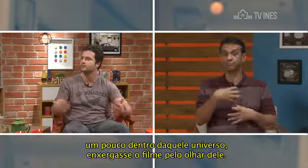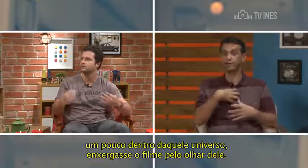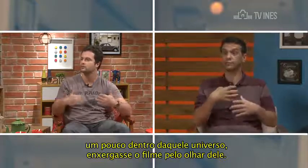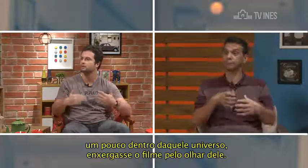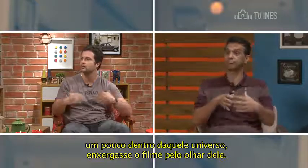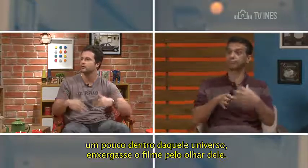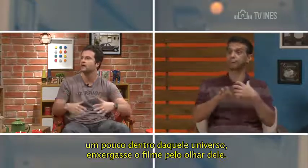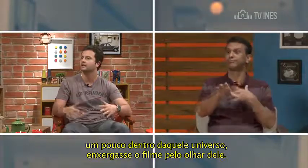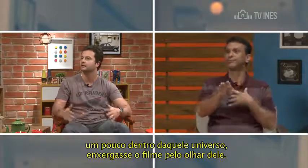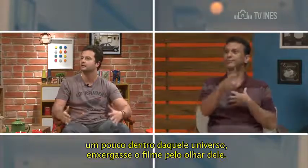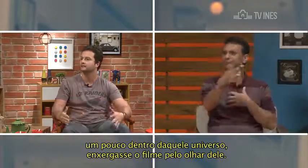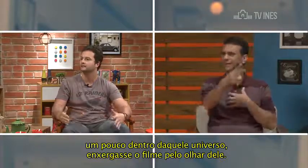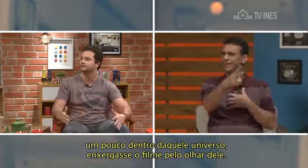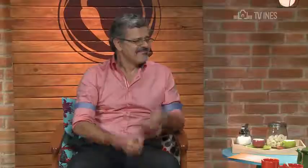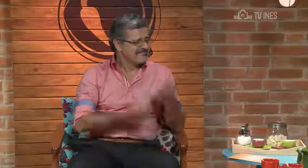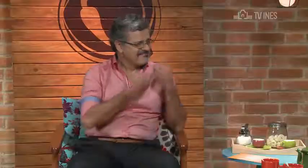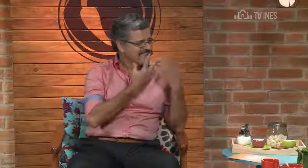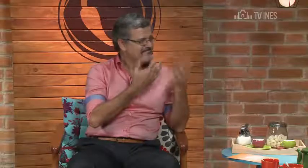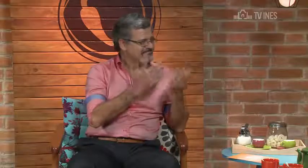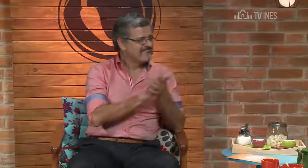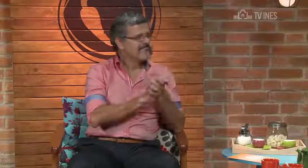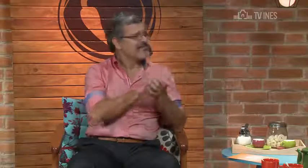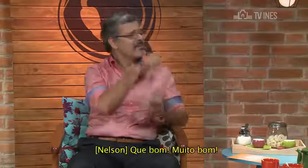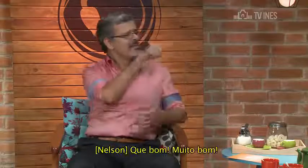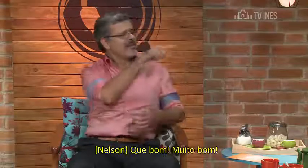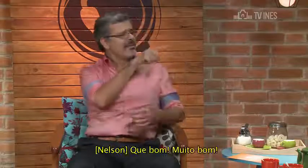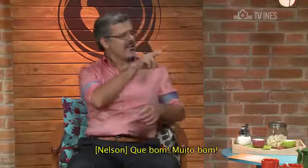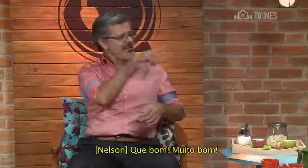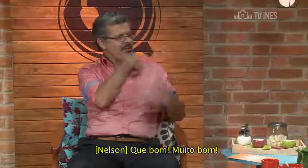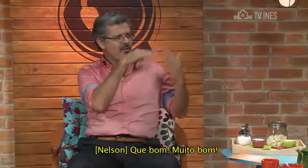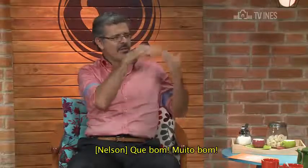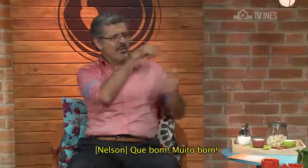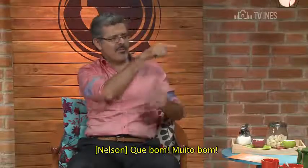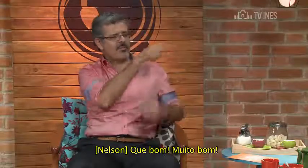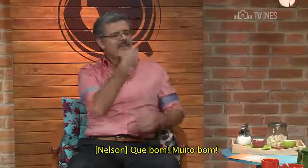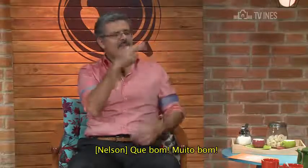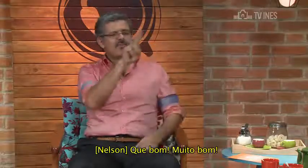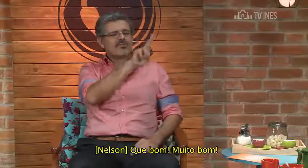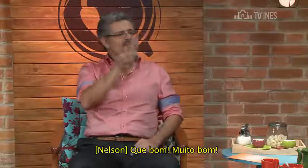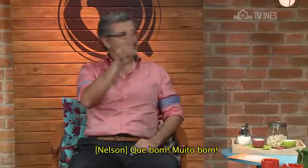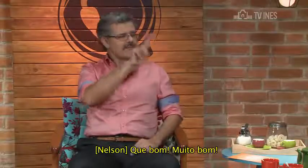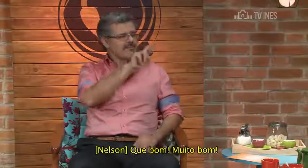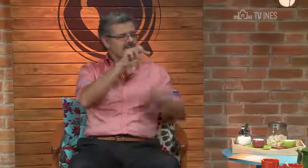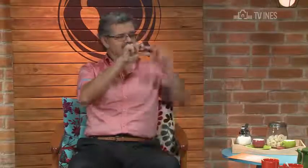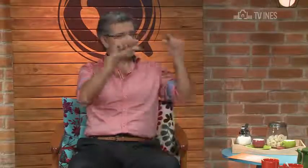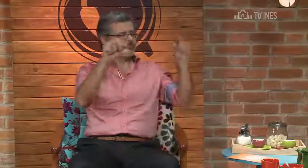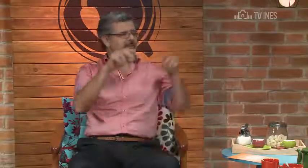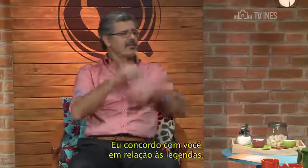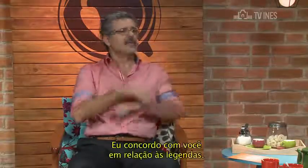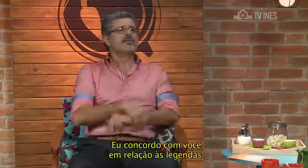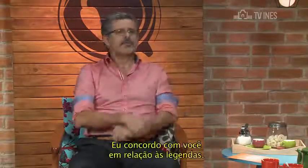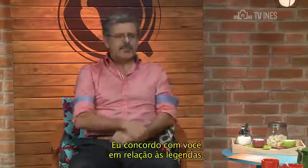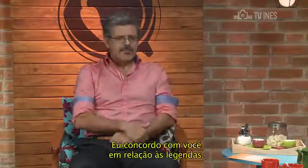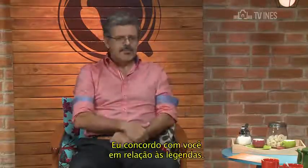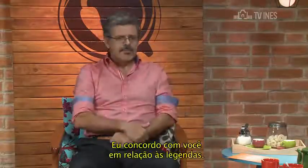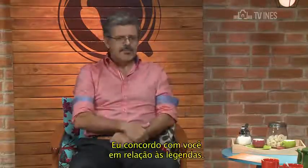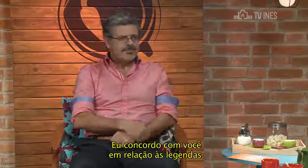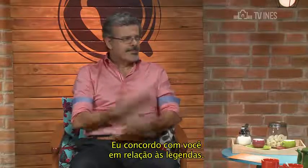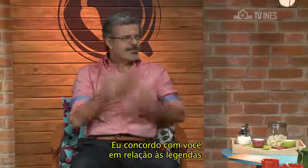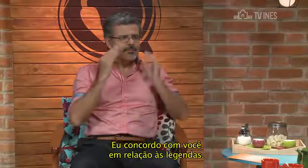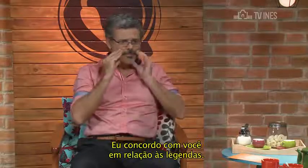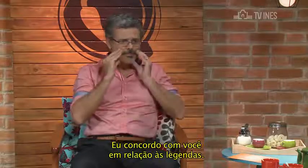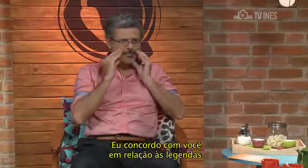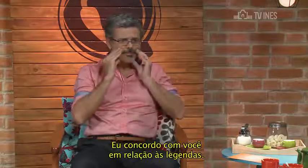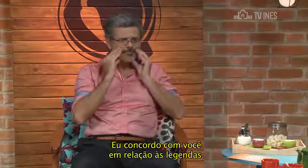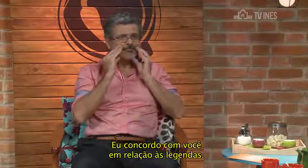enxergassem o filme pelo olhar dele. Que bom. Muito bom. Eu